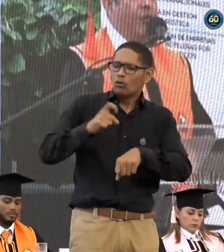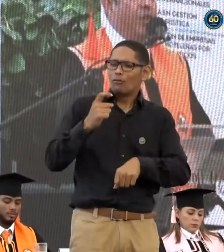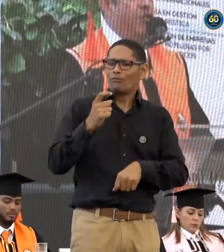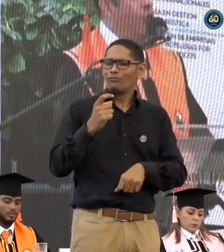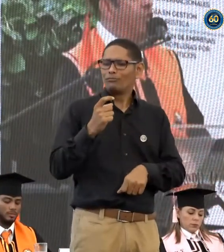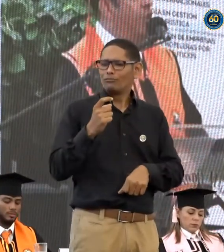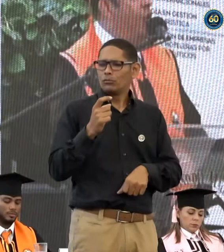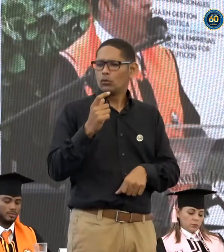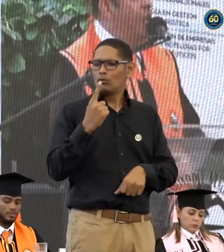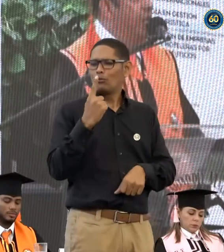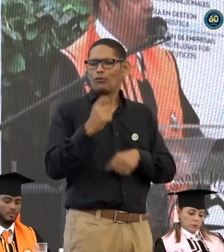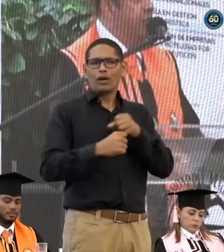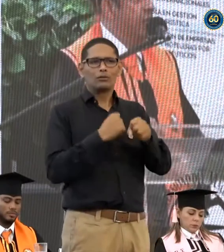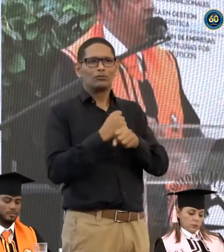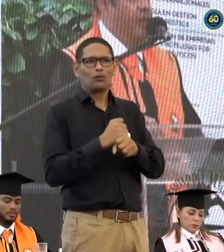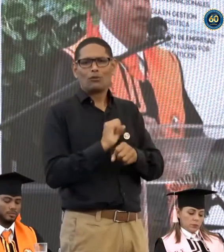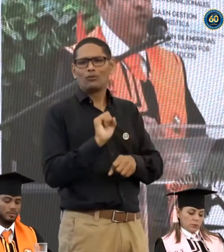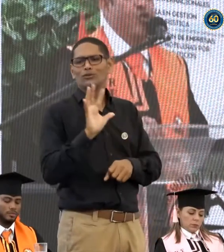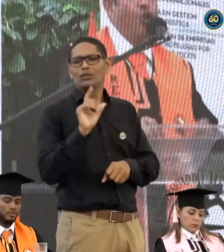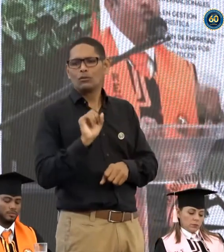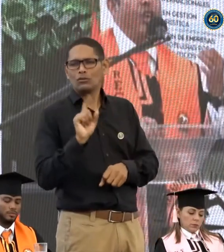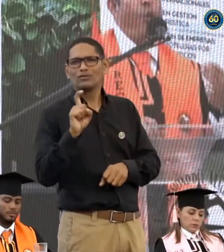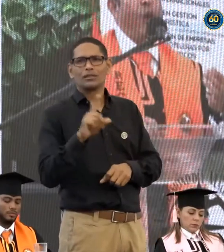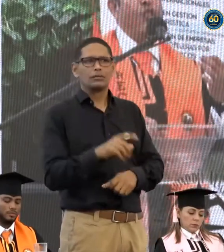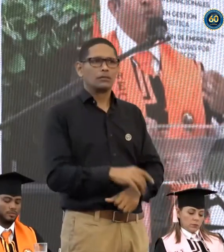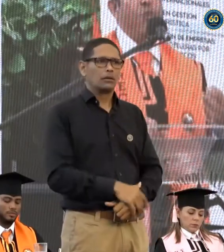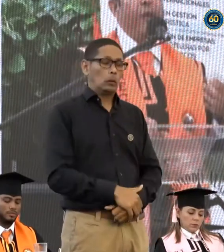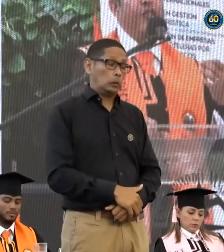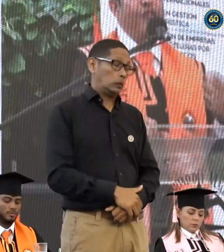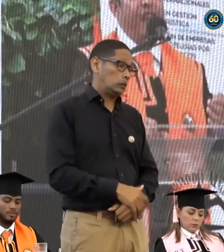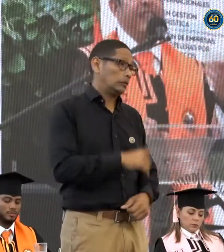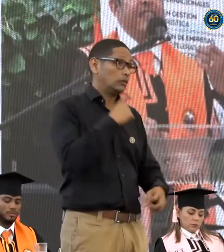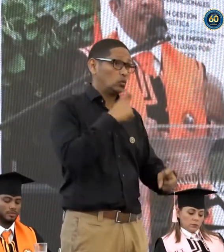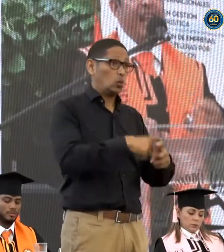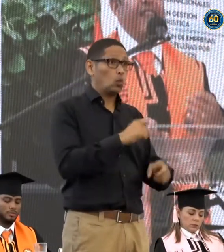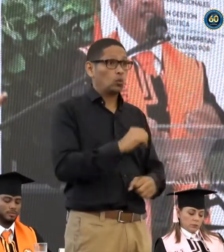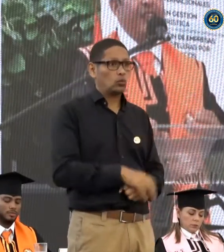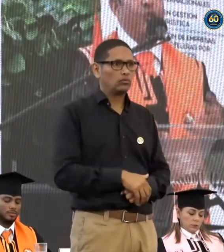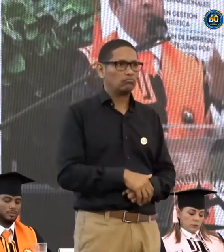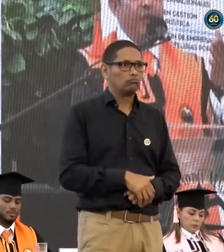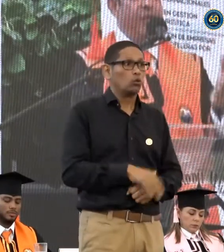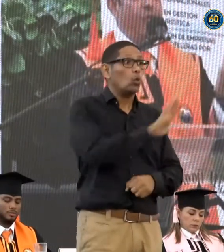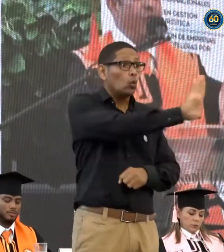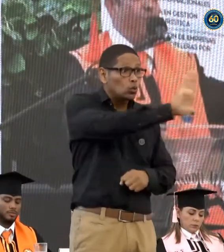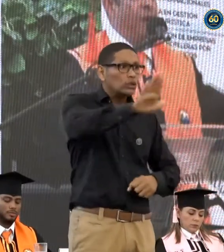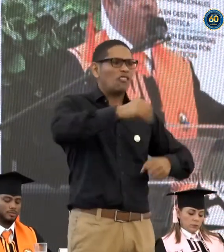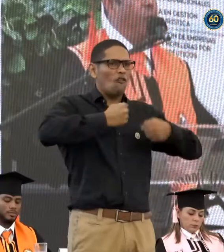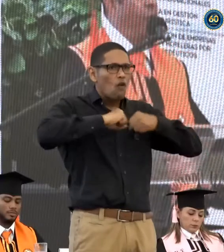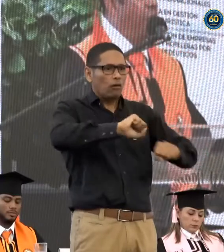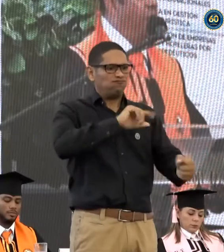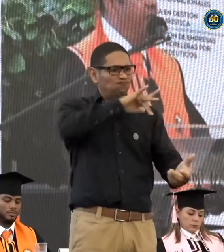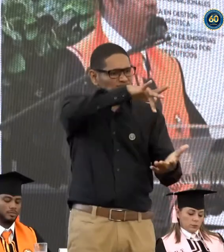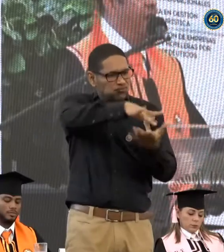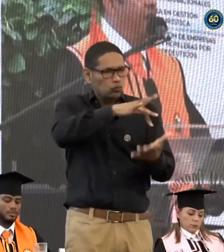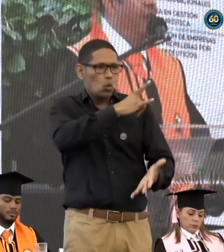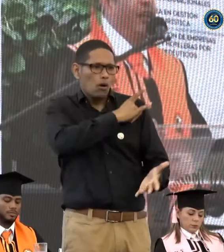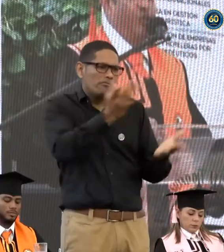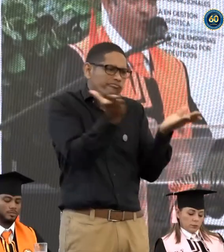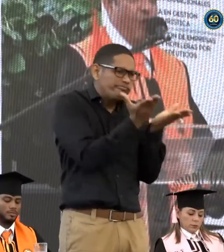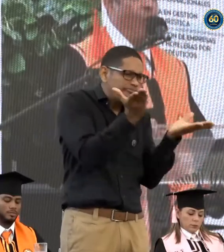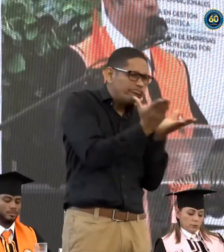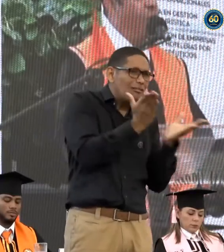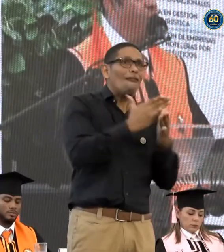cinco o seis yo no sé cuántos momentos felices de la vida tuvieron en su paso por la universidad Estoy seguro que